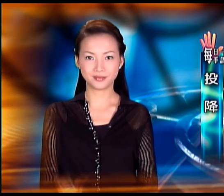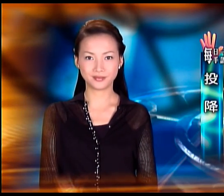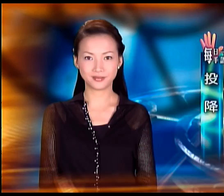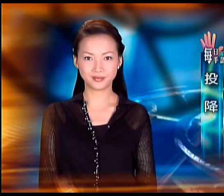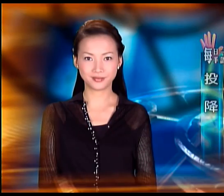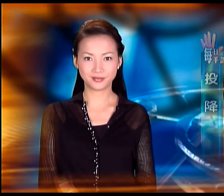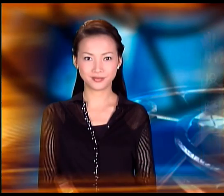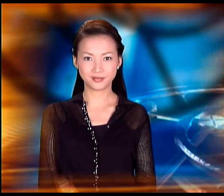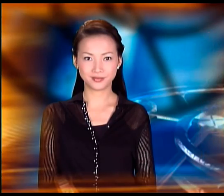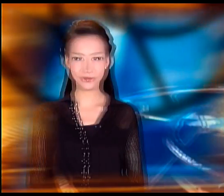以